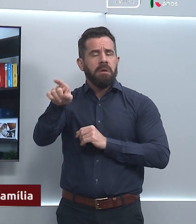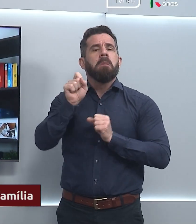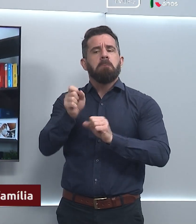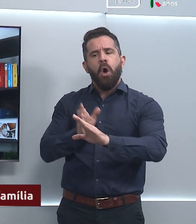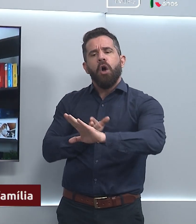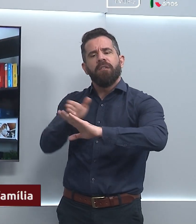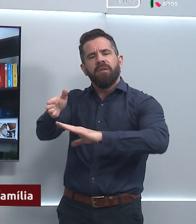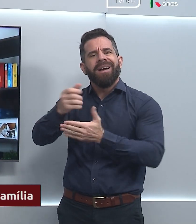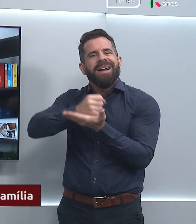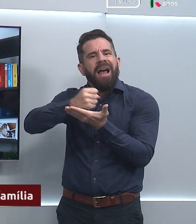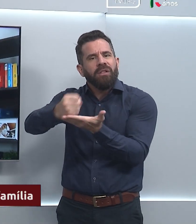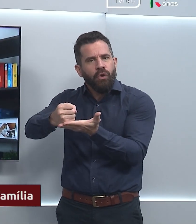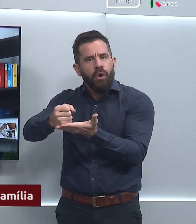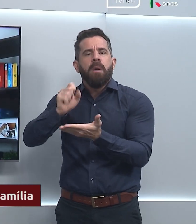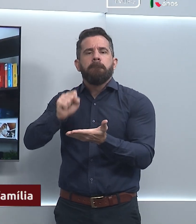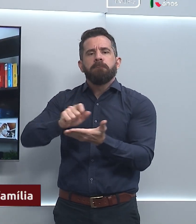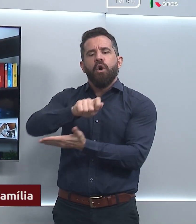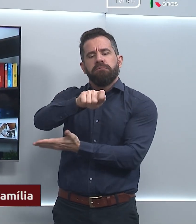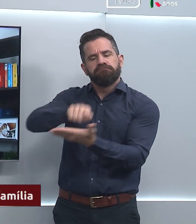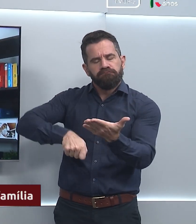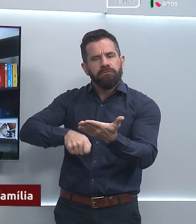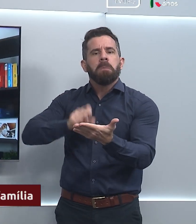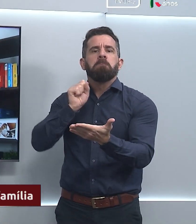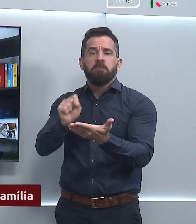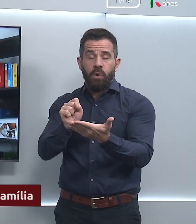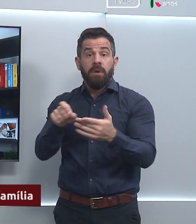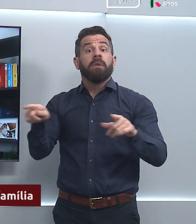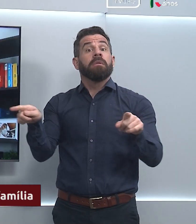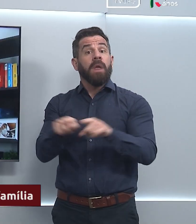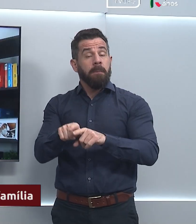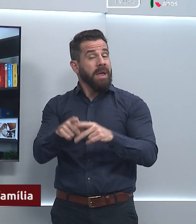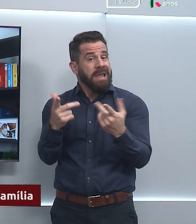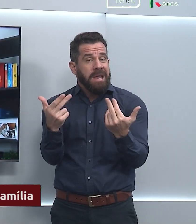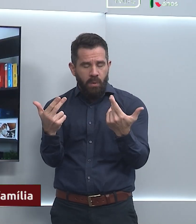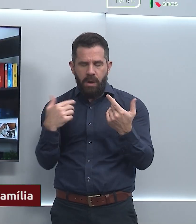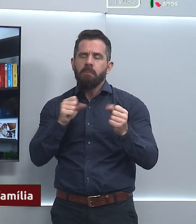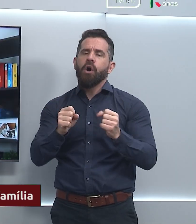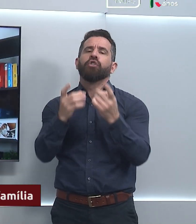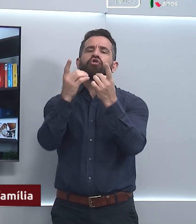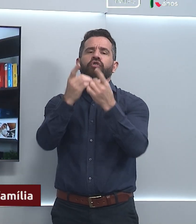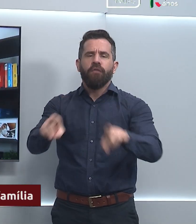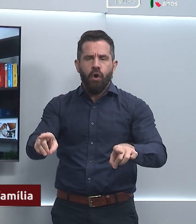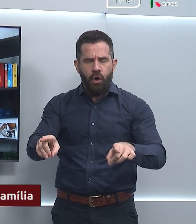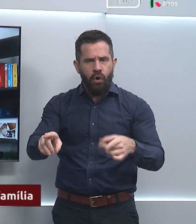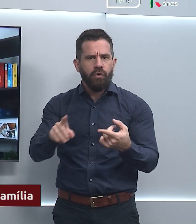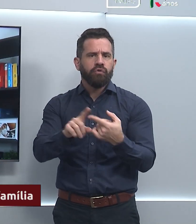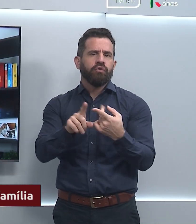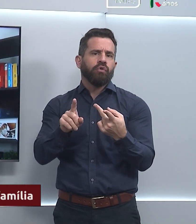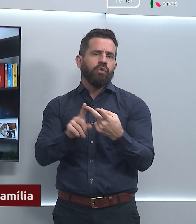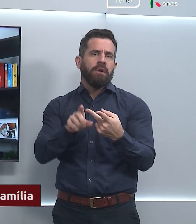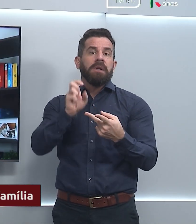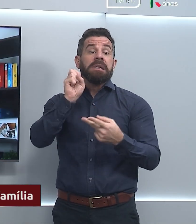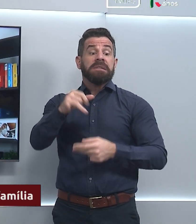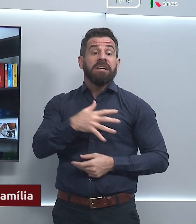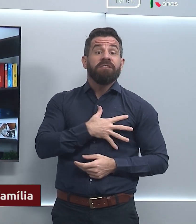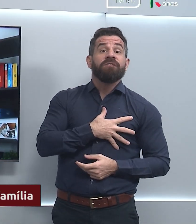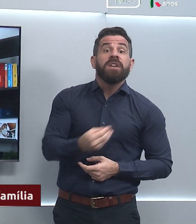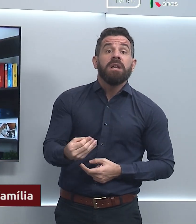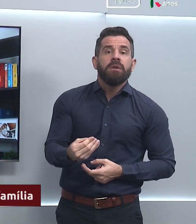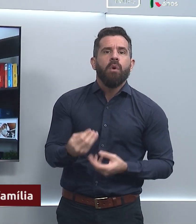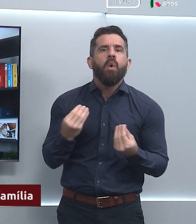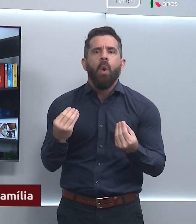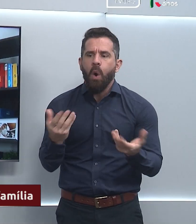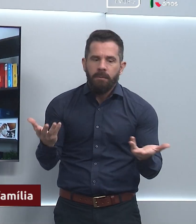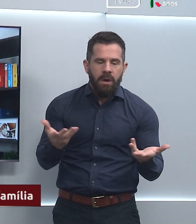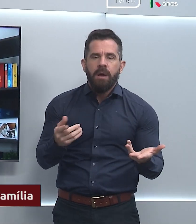o casamento. Então, pode haver também uma ação de divórcio com a partilha de bens. Se tiver filhos, também vai ser regulada a questão de guarda,